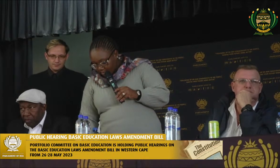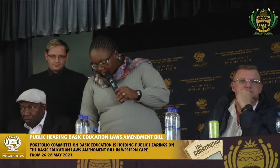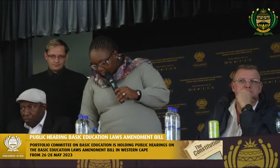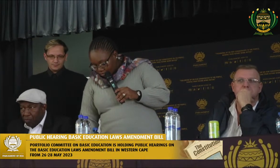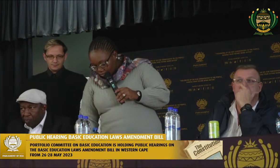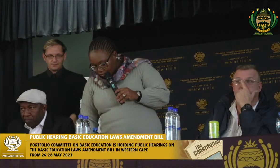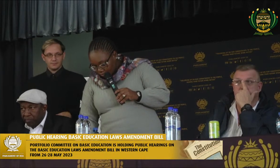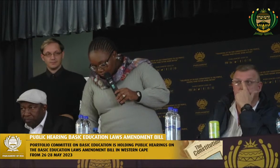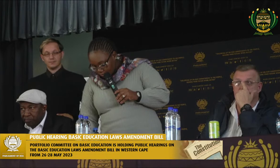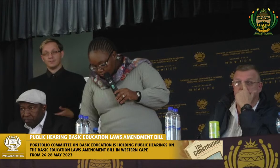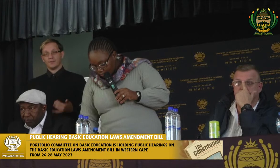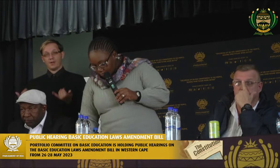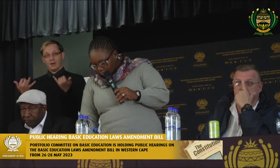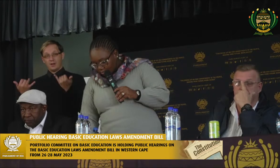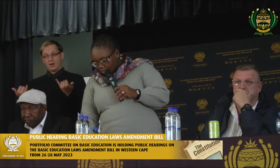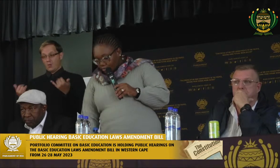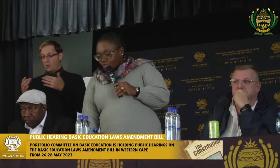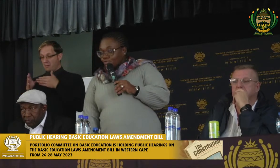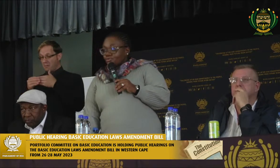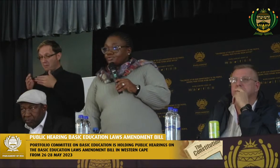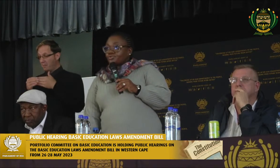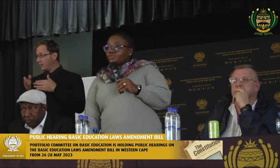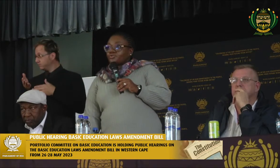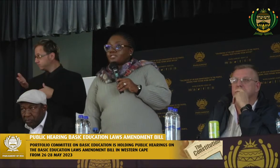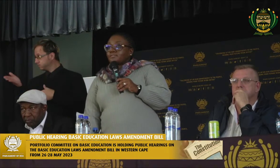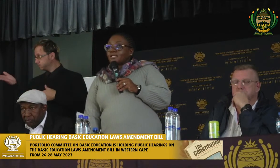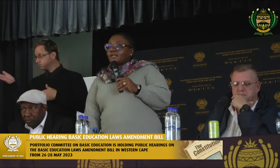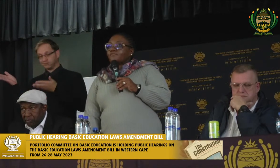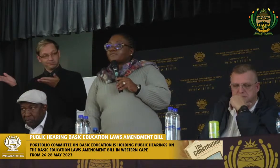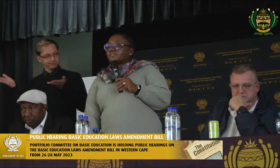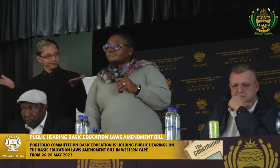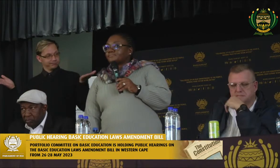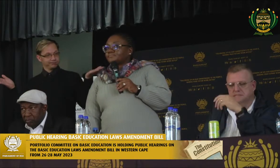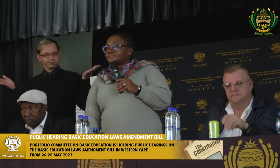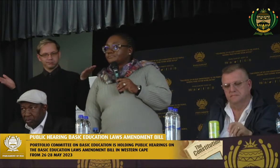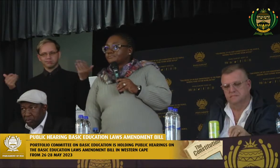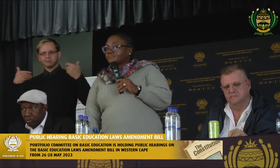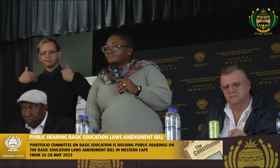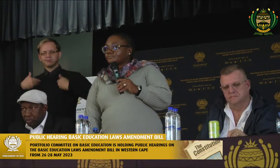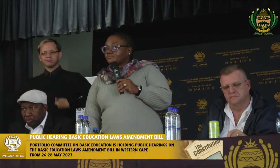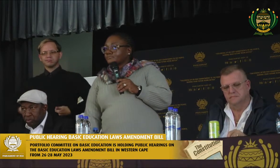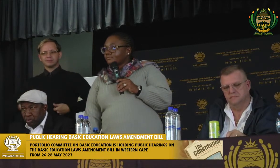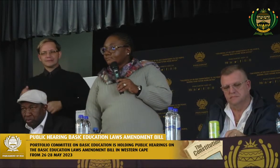here on the stage to introduce themselves.